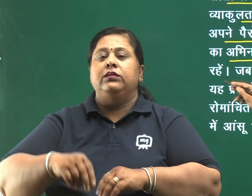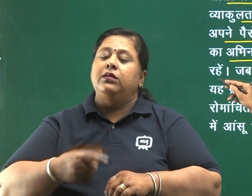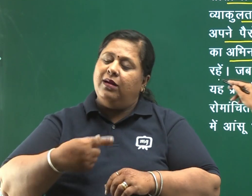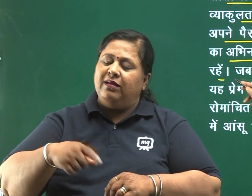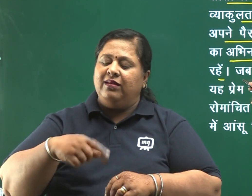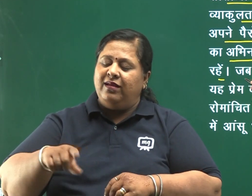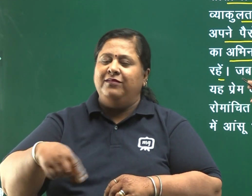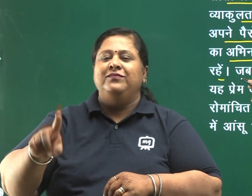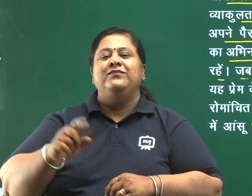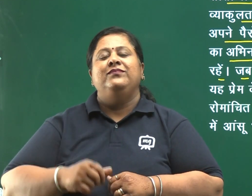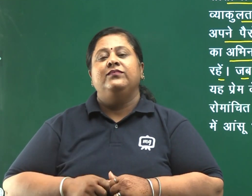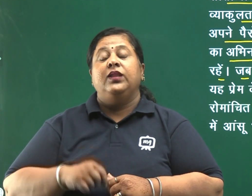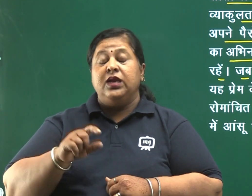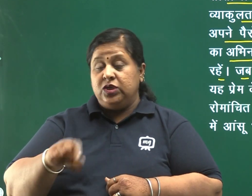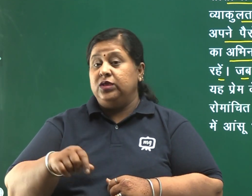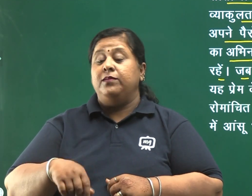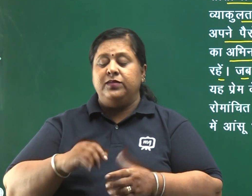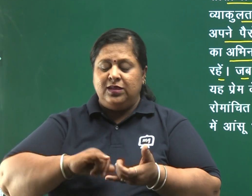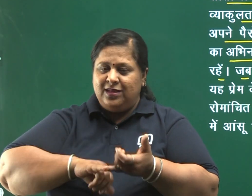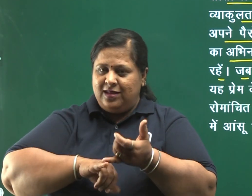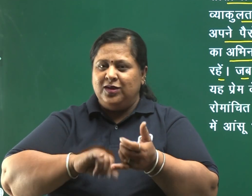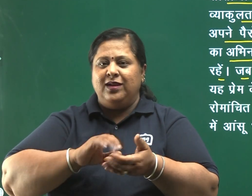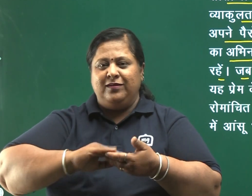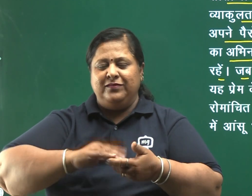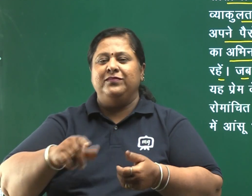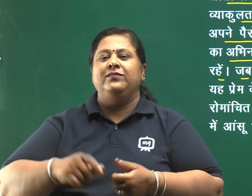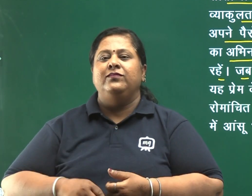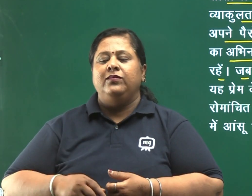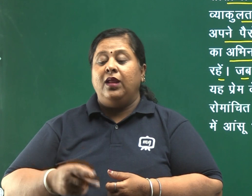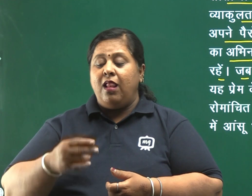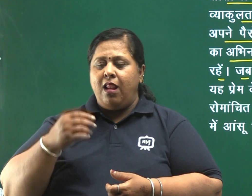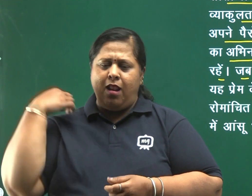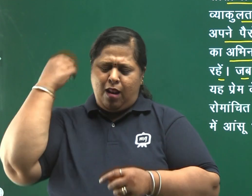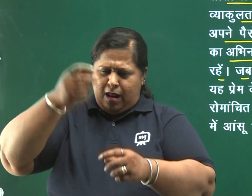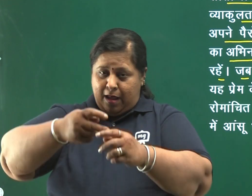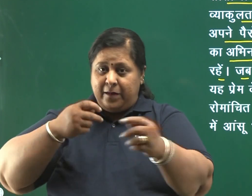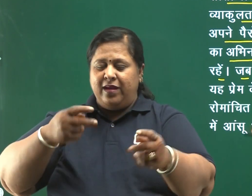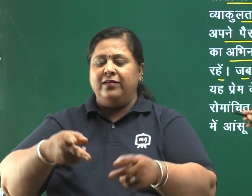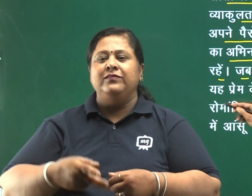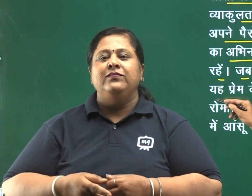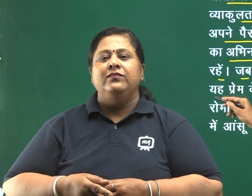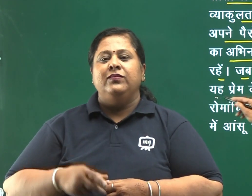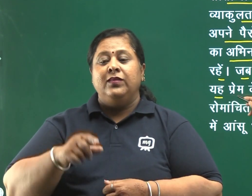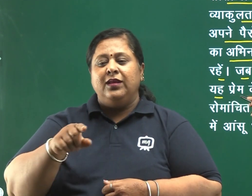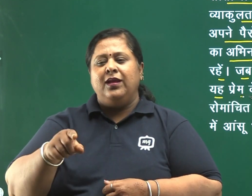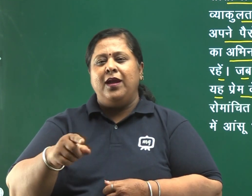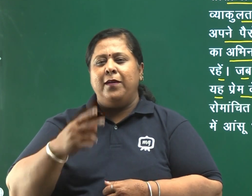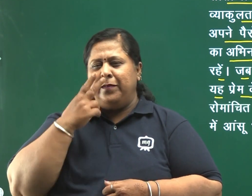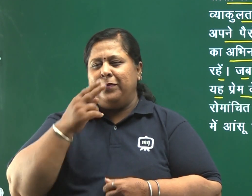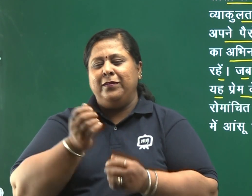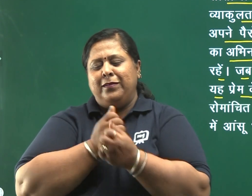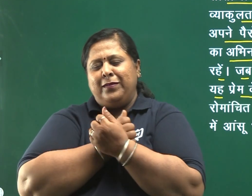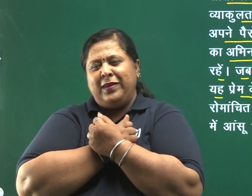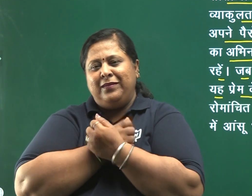करते रहे। जब सीता जी ने राम का यह प्रेम देखा